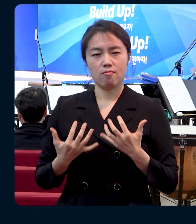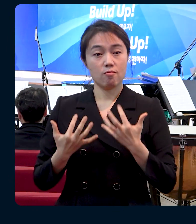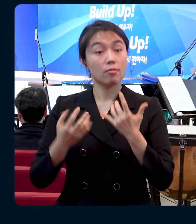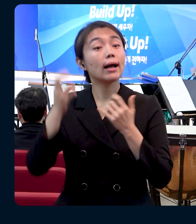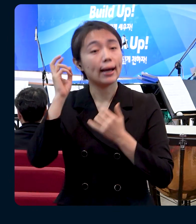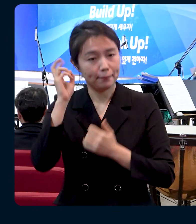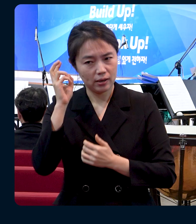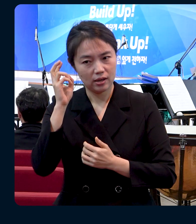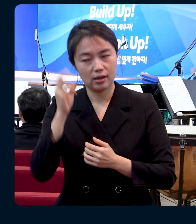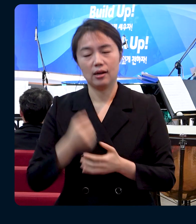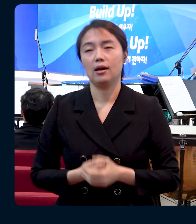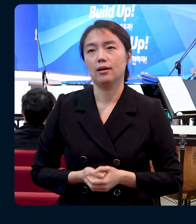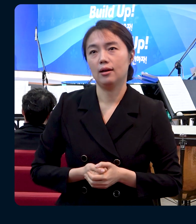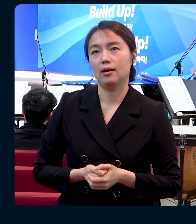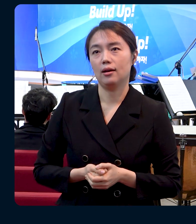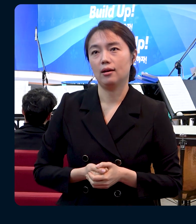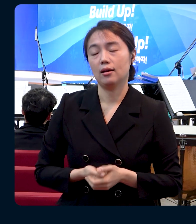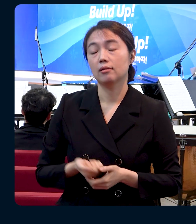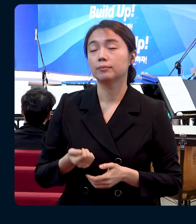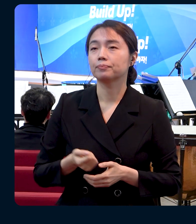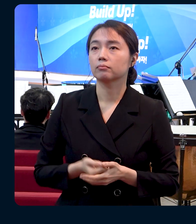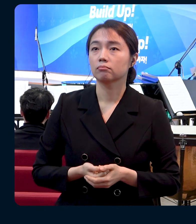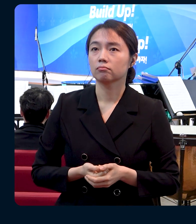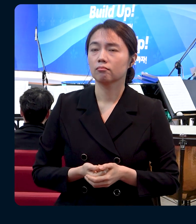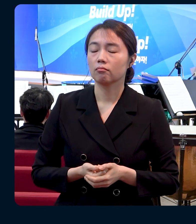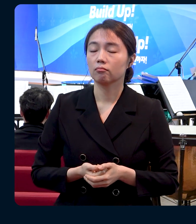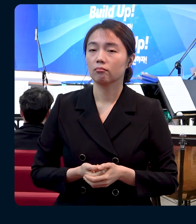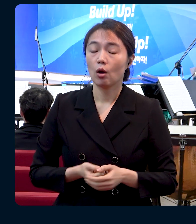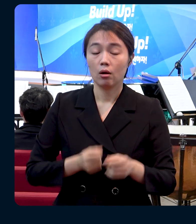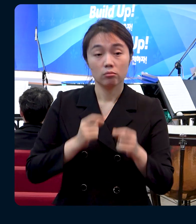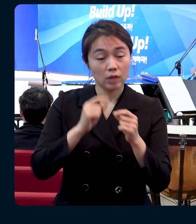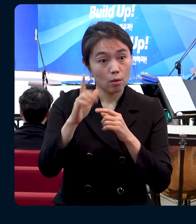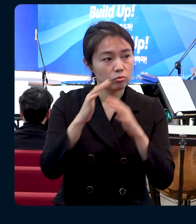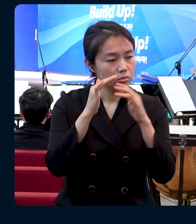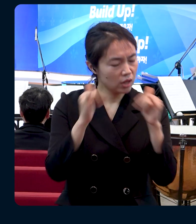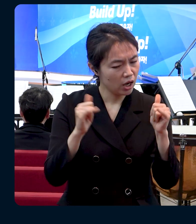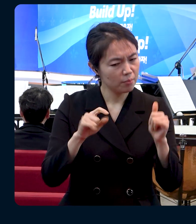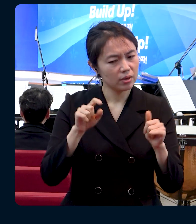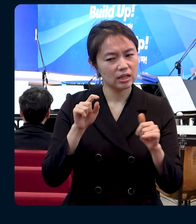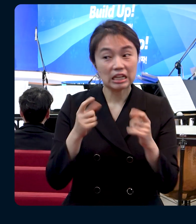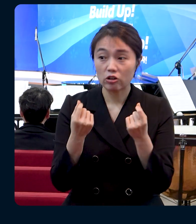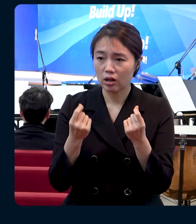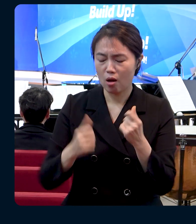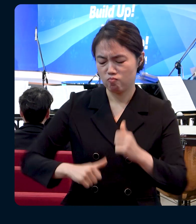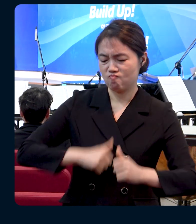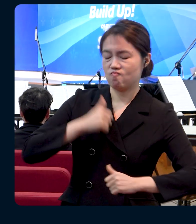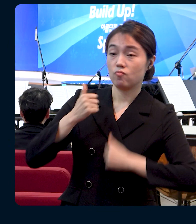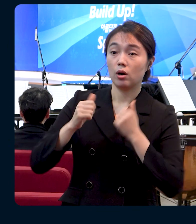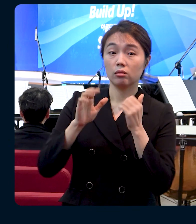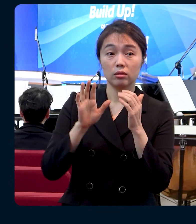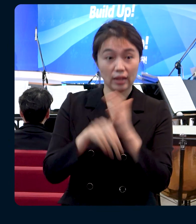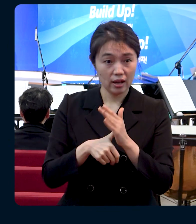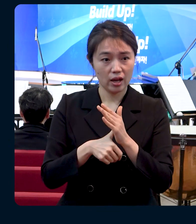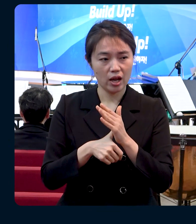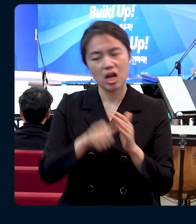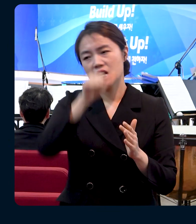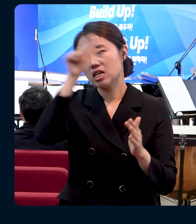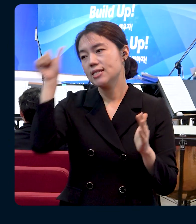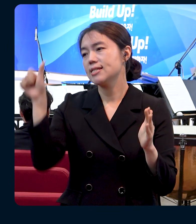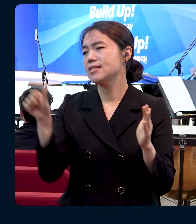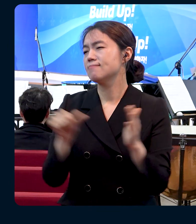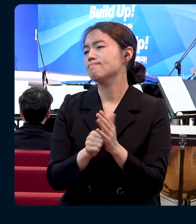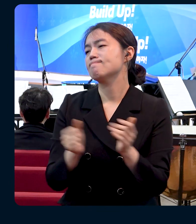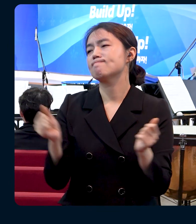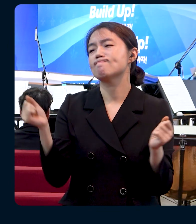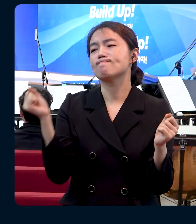있었다 하는 것이죠. 자, 그렇게 되면 그 사람은 망가질 수밖에 없습니다.